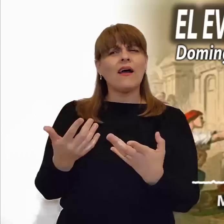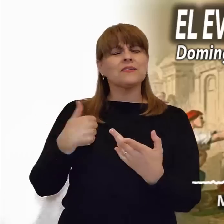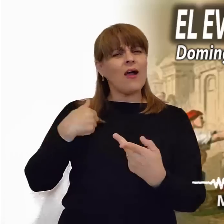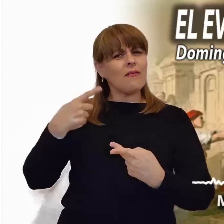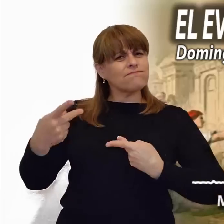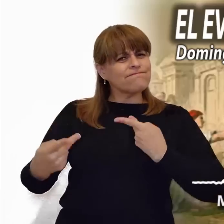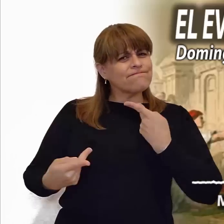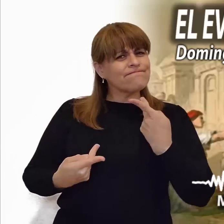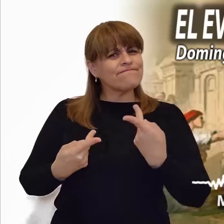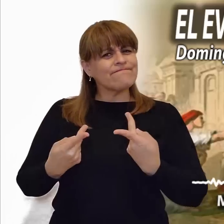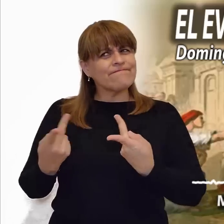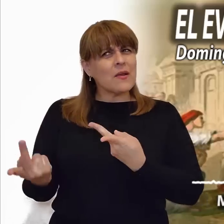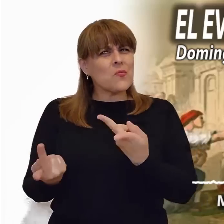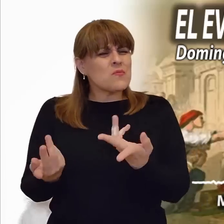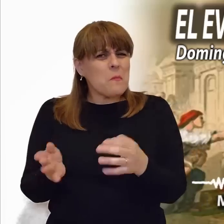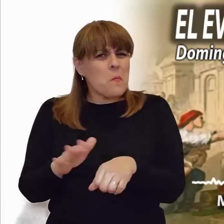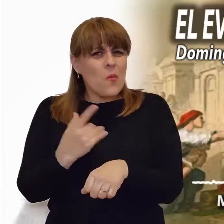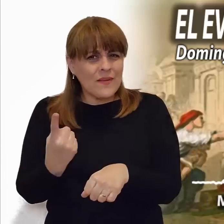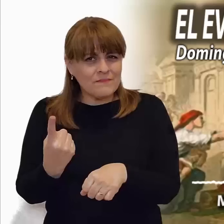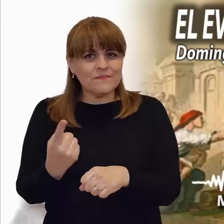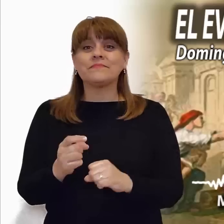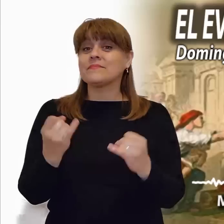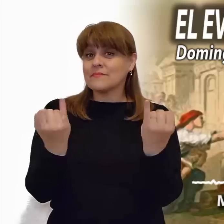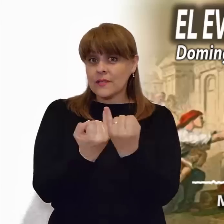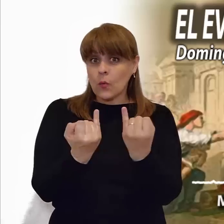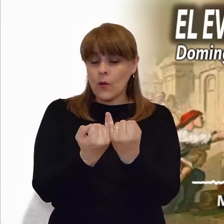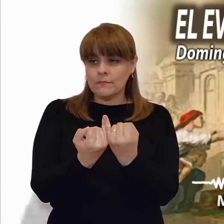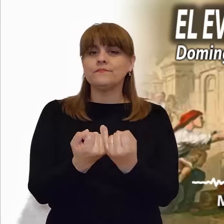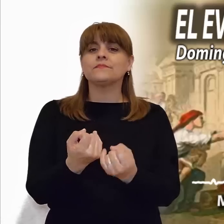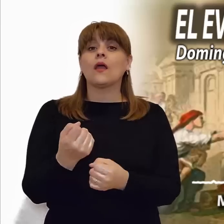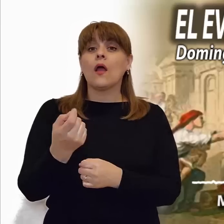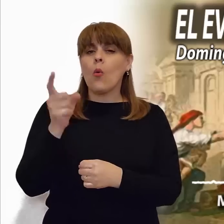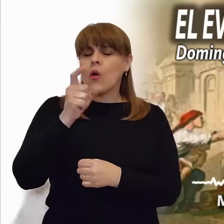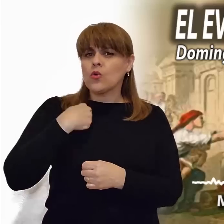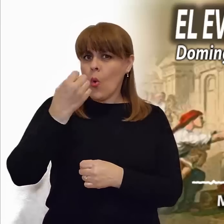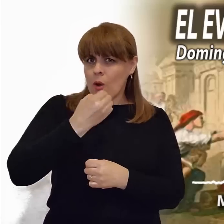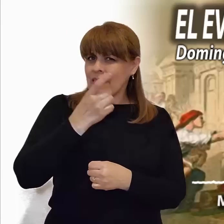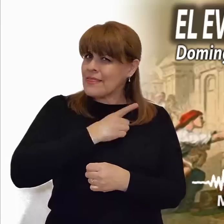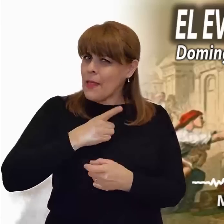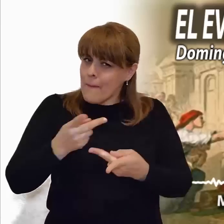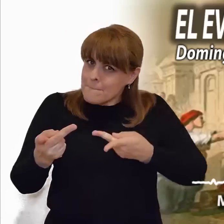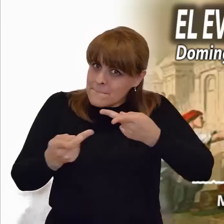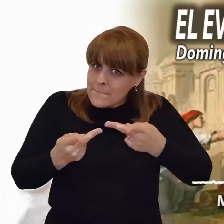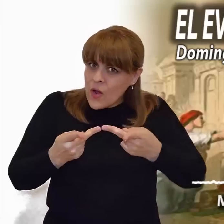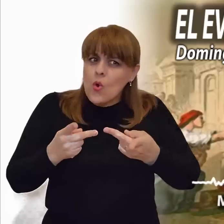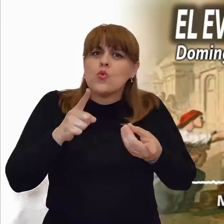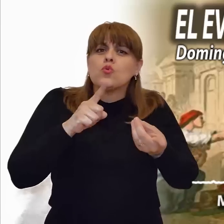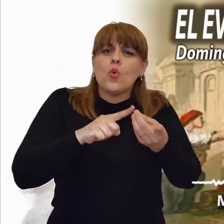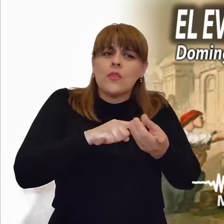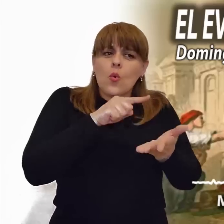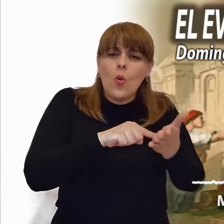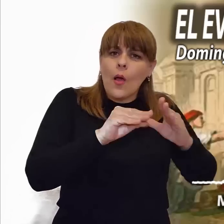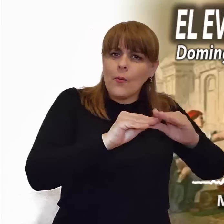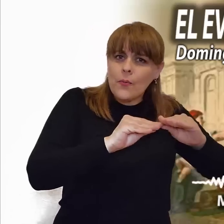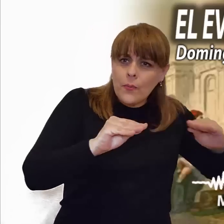las preguntas. Para hacer la oración necesitamos prepararnos, buscar soledad y espacios